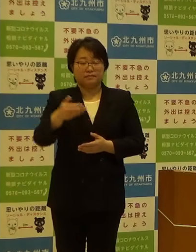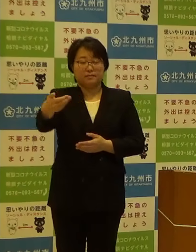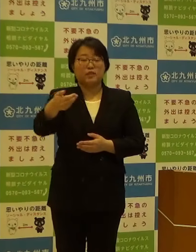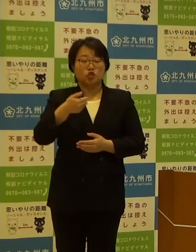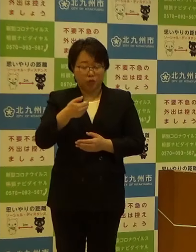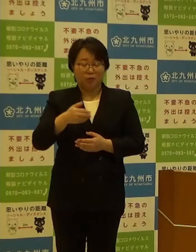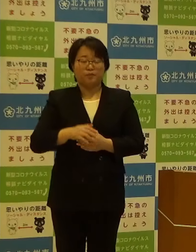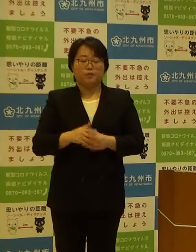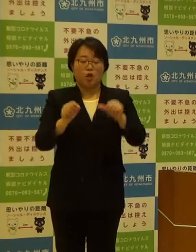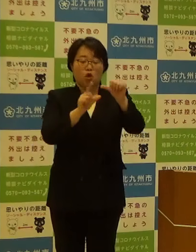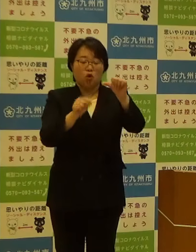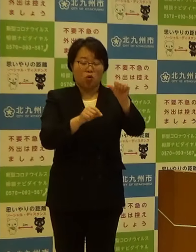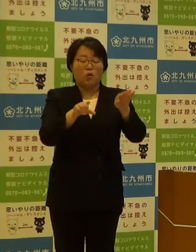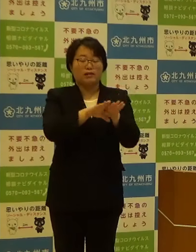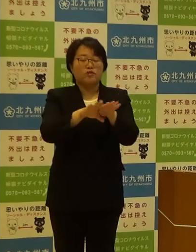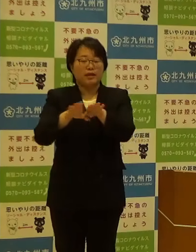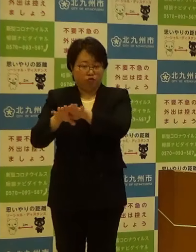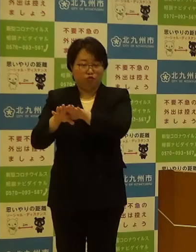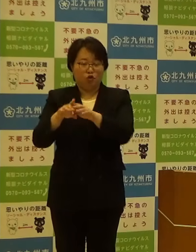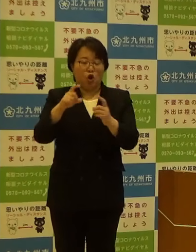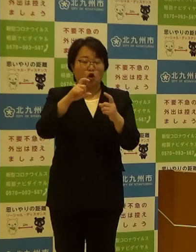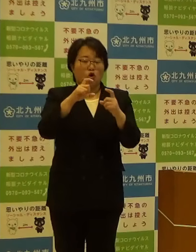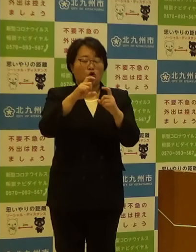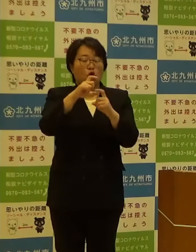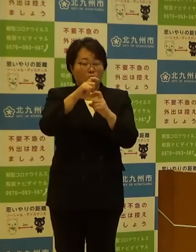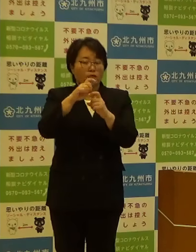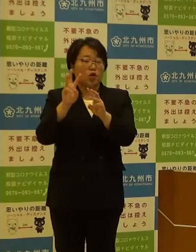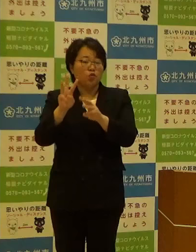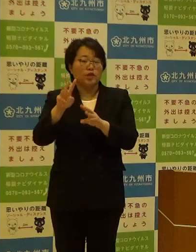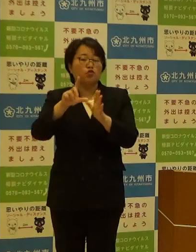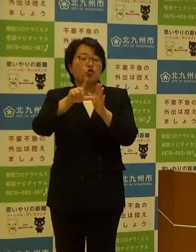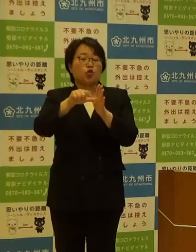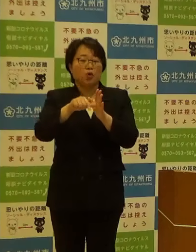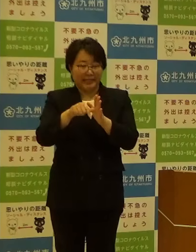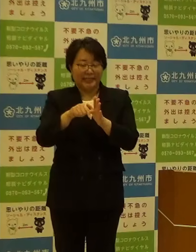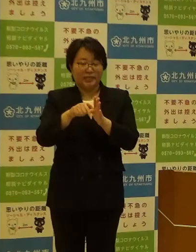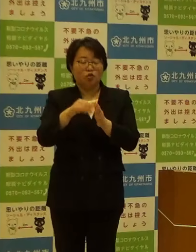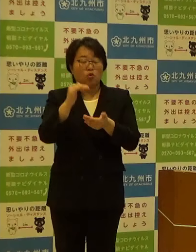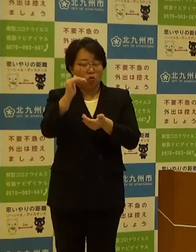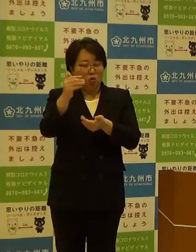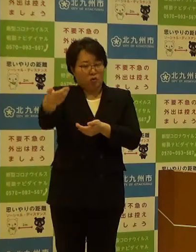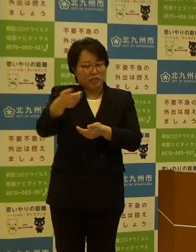中の、外出の自粛の要請に関して、質問でさせていただきた